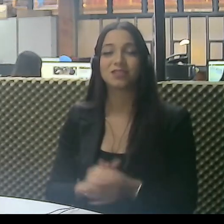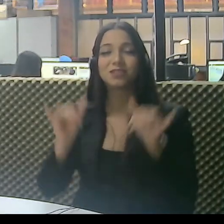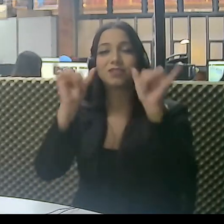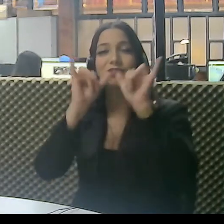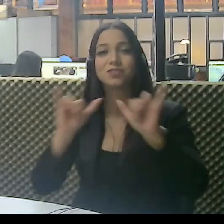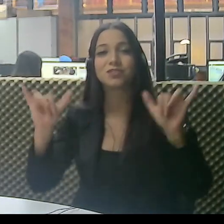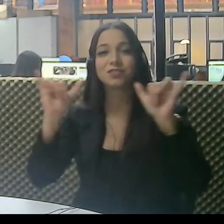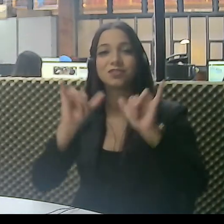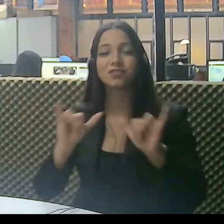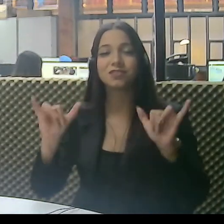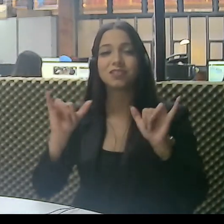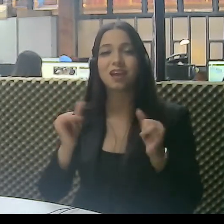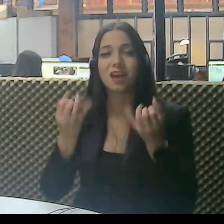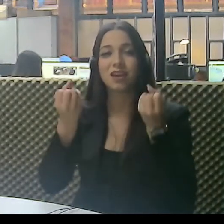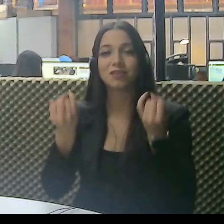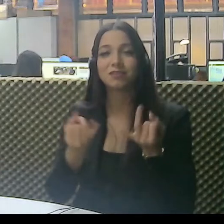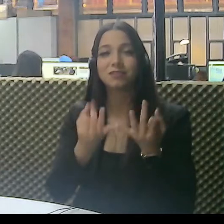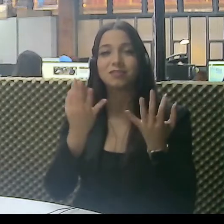Giro de